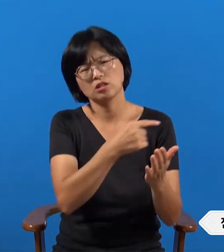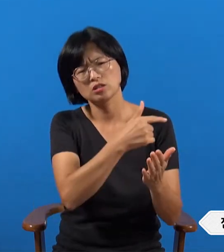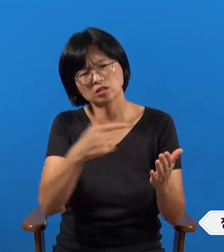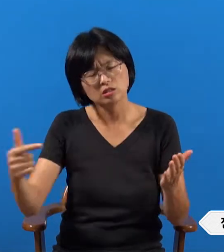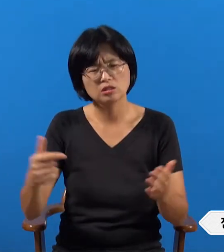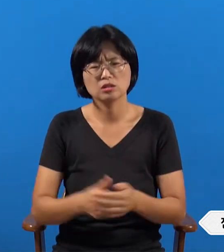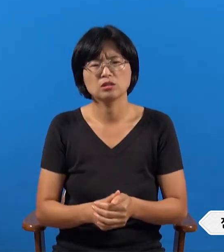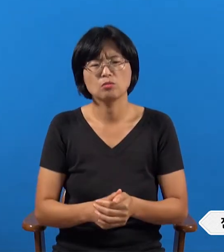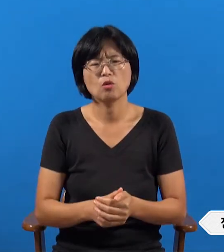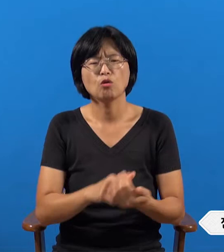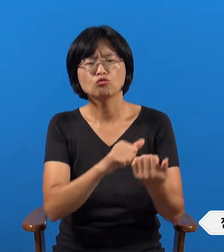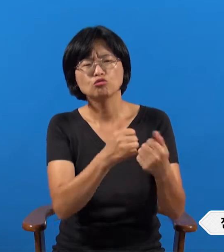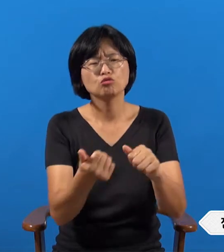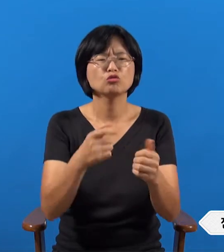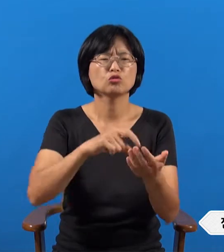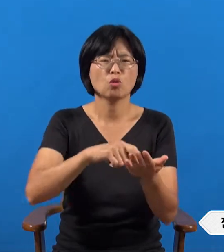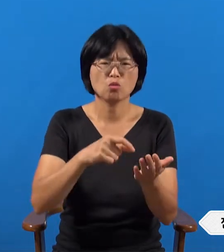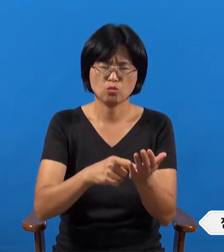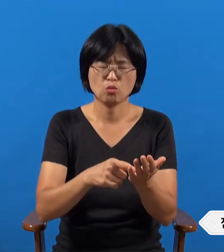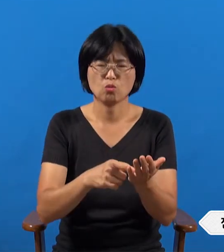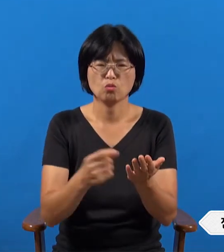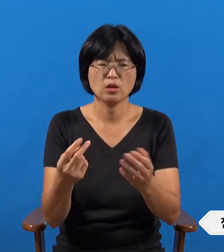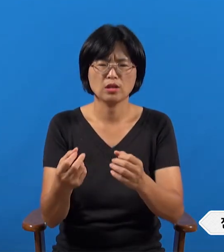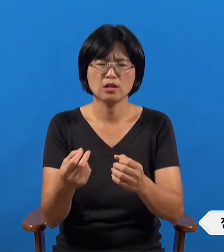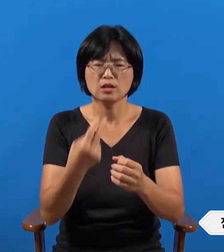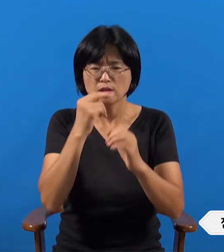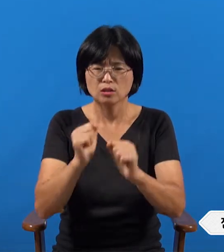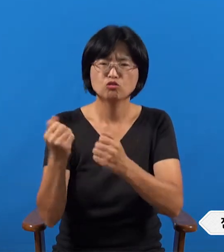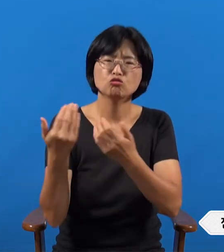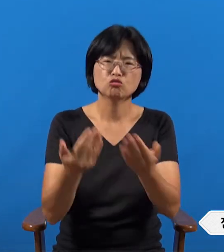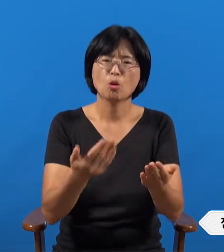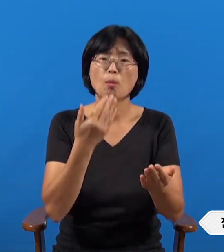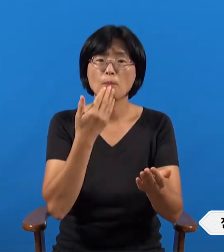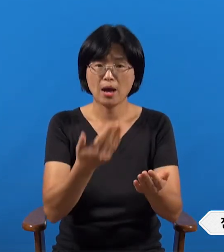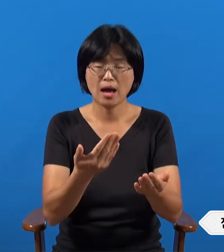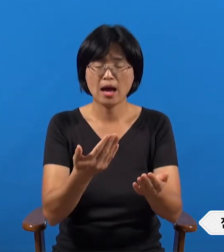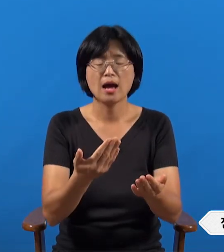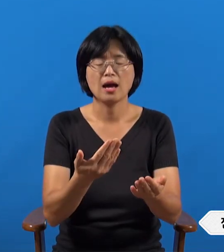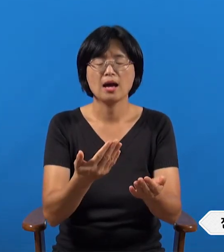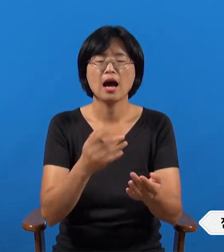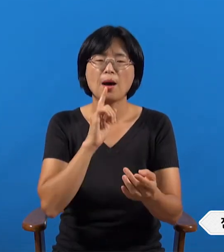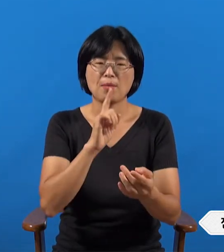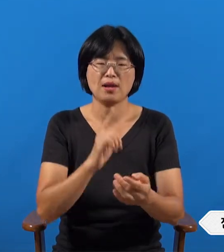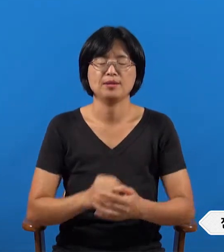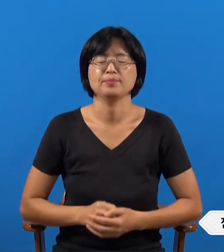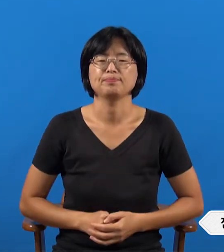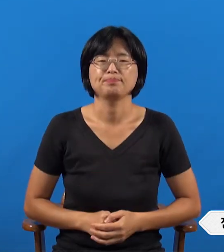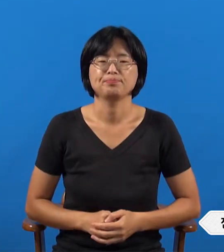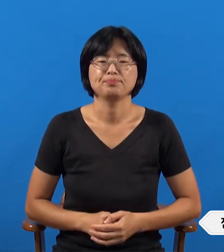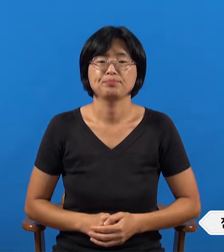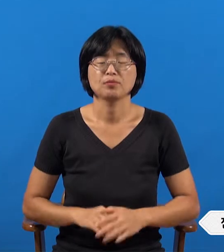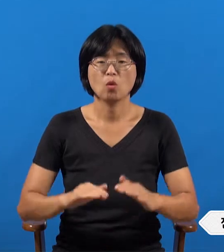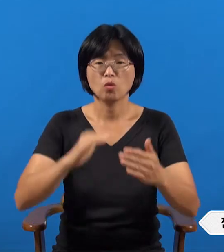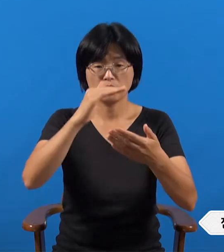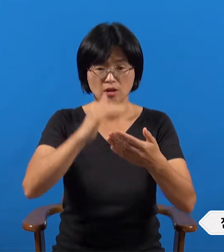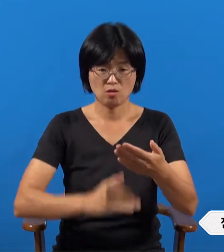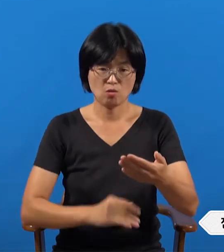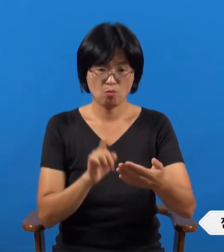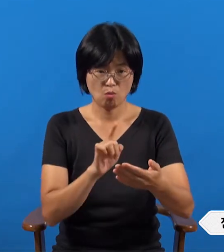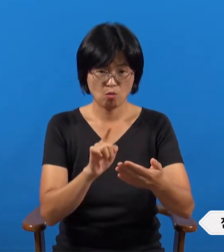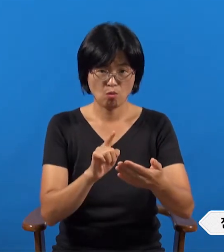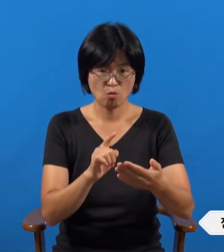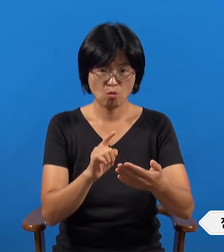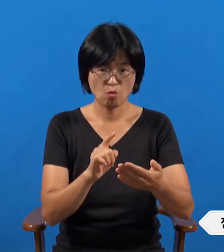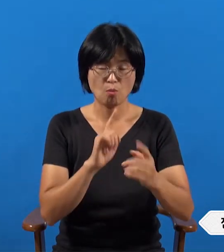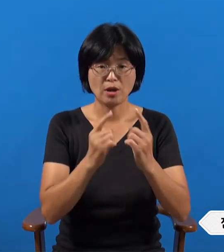촌철활인하며 말이 죽음이 되기도 하고 생명이 되기도 한다는 뜻을 갖습니다. 오늘 본문에 있는